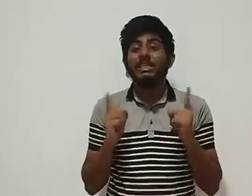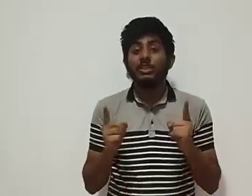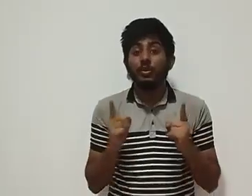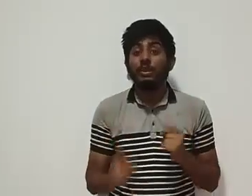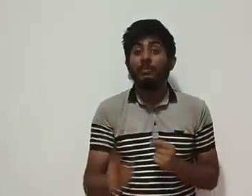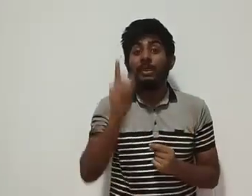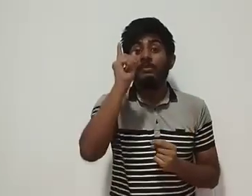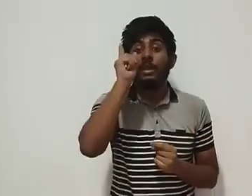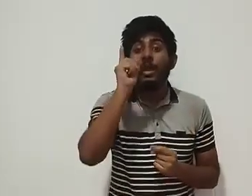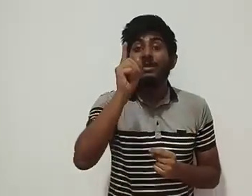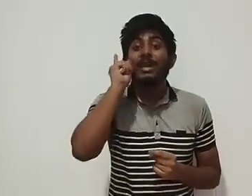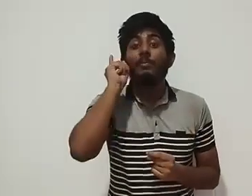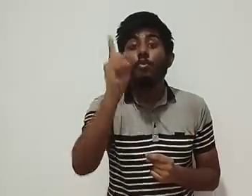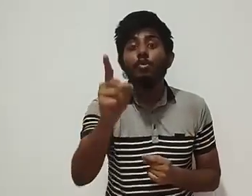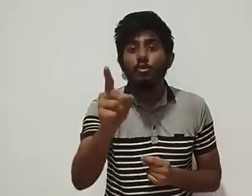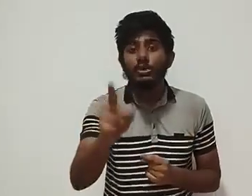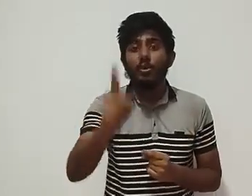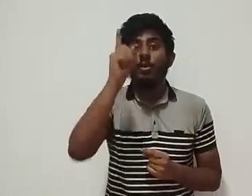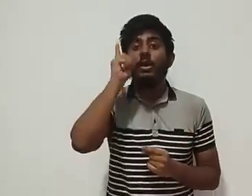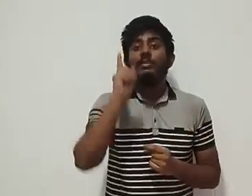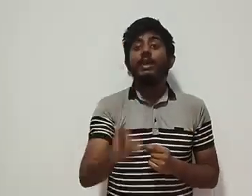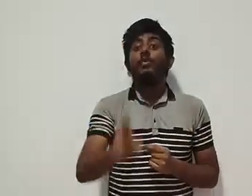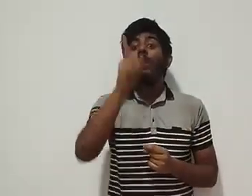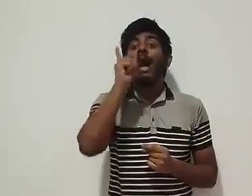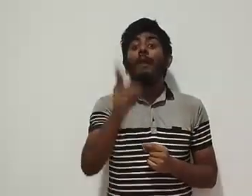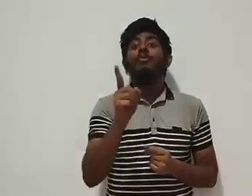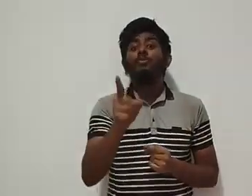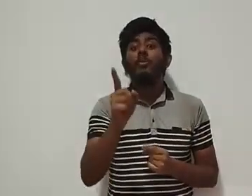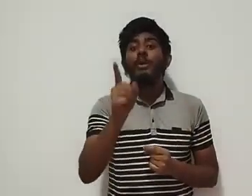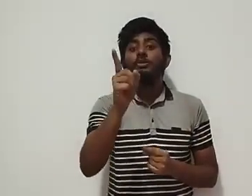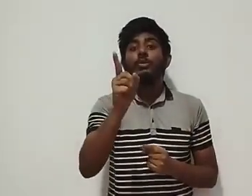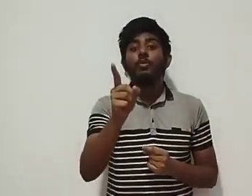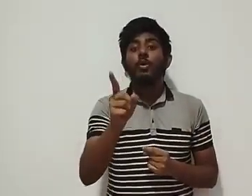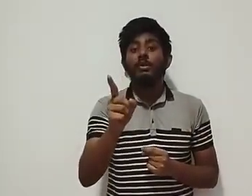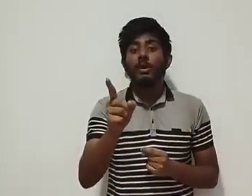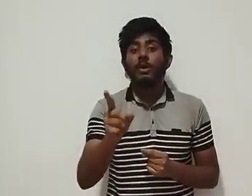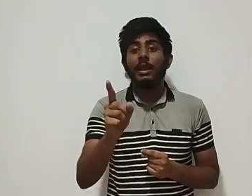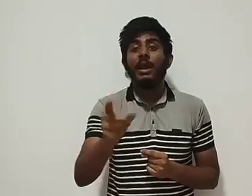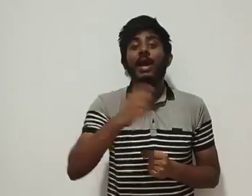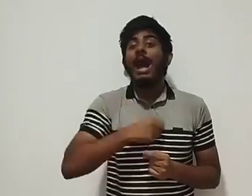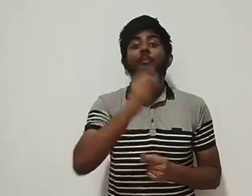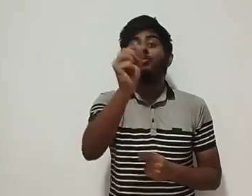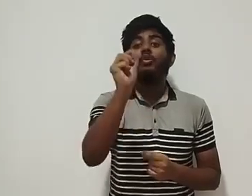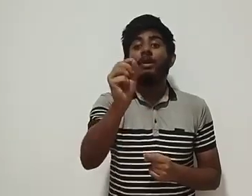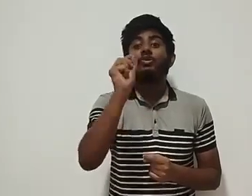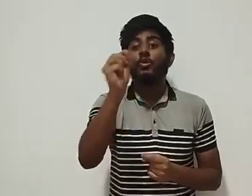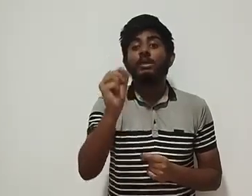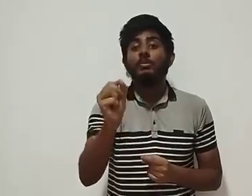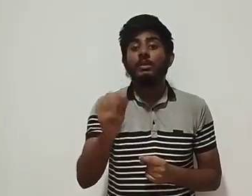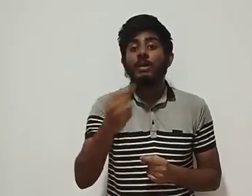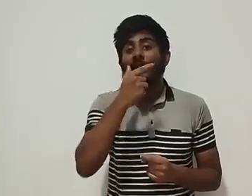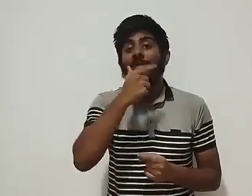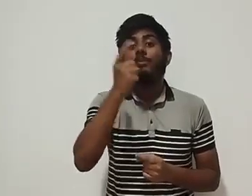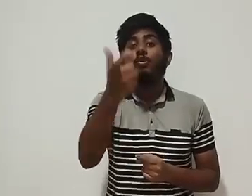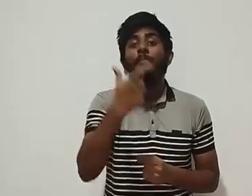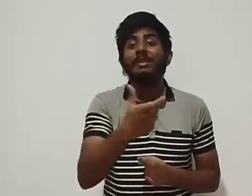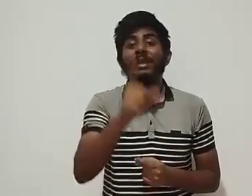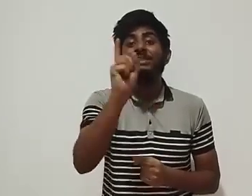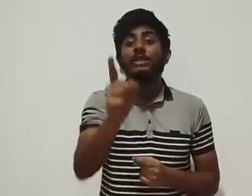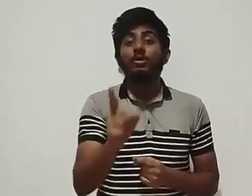শেষ কথার প্রেক্ষিতে তারা মুক্ত ছিল। দেখুন, আবদ্ধ মানুষের কোনো কথা হয় না, আবদ্ধ মানুষ কথা বলতে পারে না, যার মুখ বেঁধে রেখেছে সে কথা